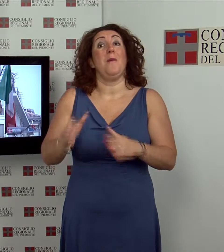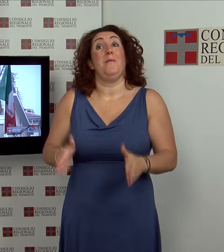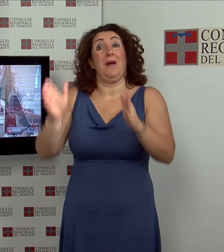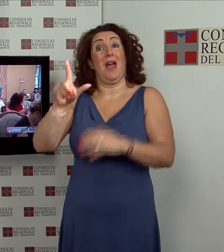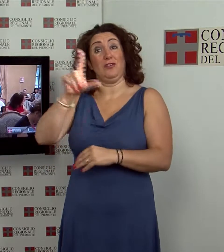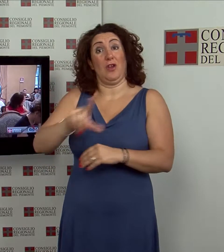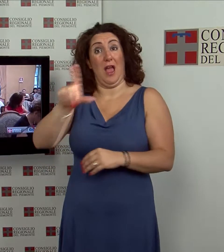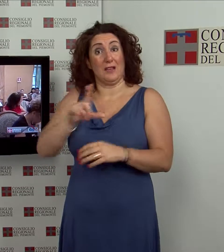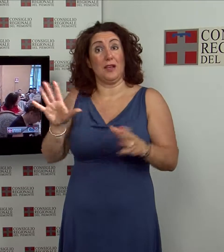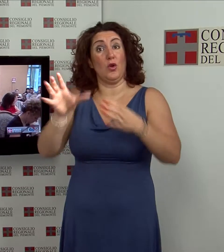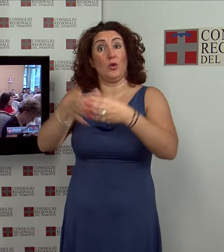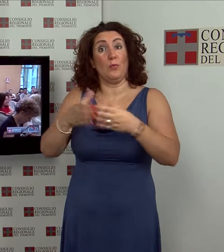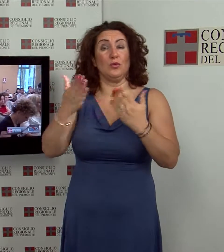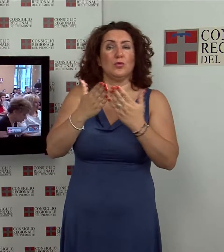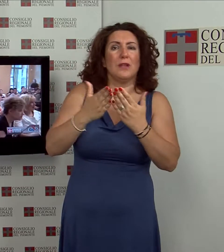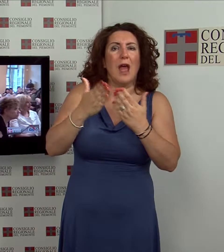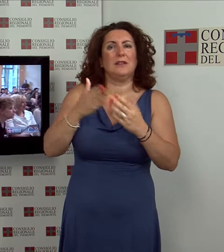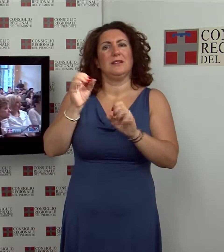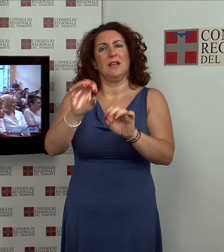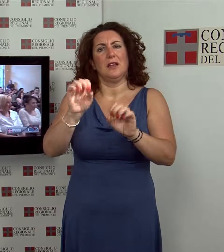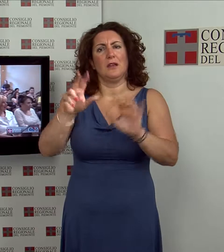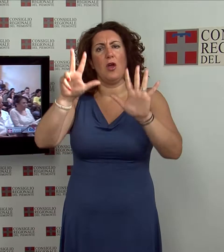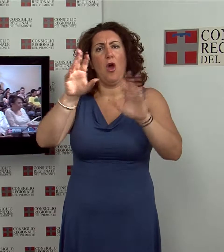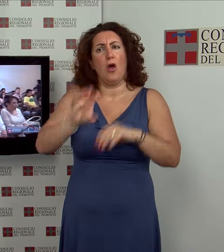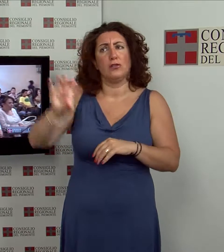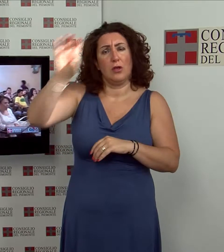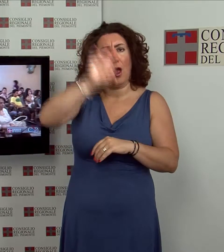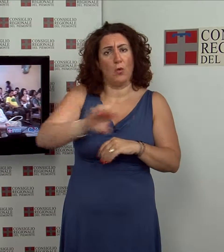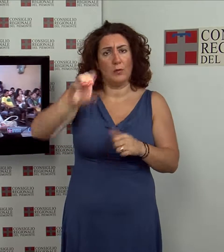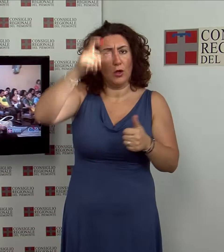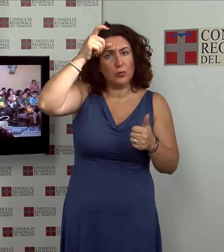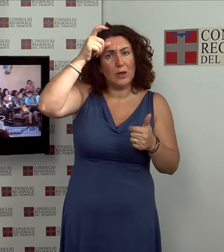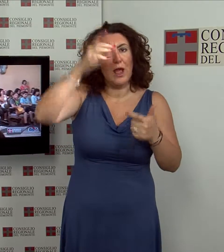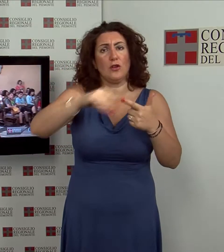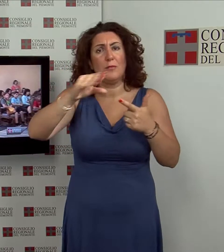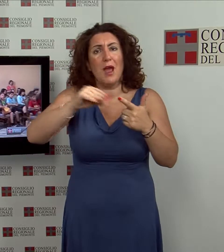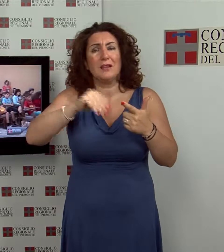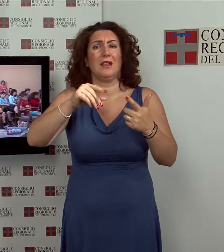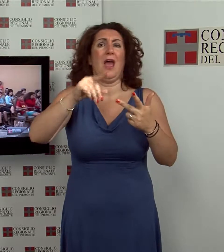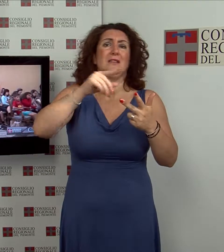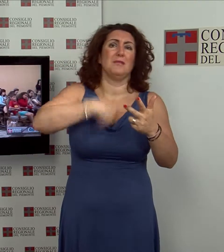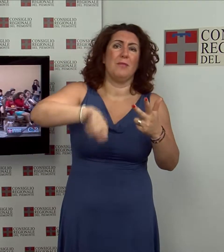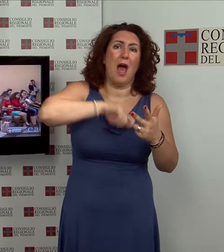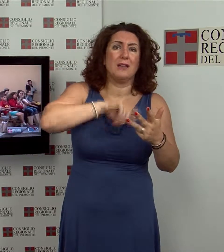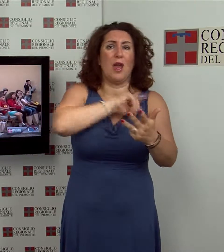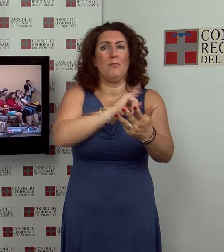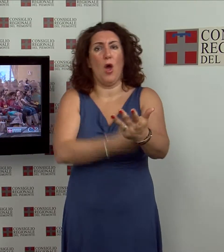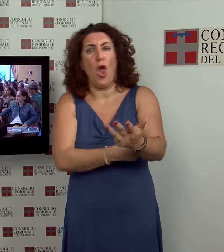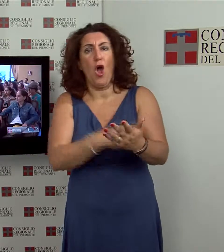e insegnanti di 8 paesi europei: Turchia, Romania, Spagna, Lituania, Polonia, Grecia, Galles e Italia. I ragazzi